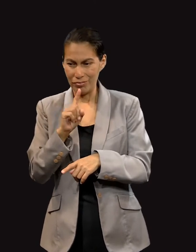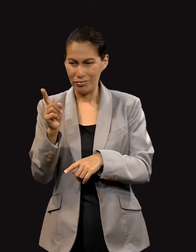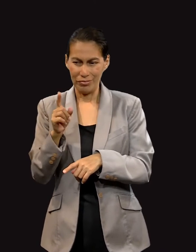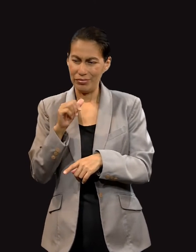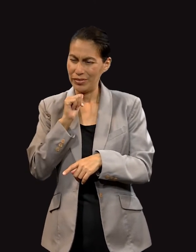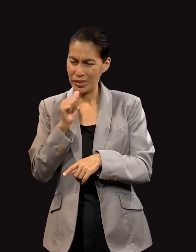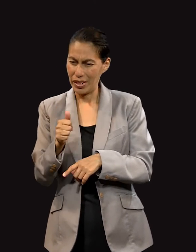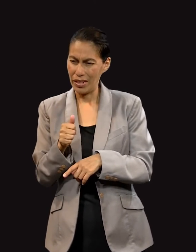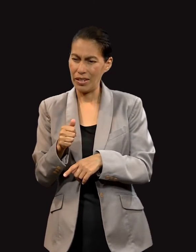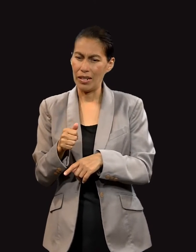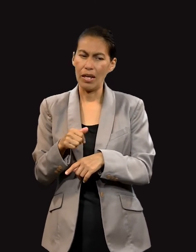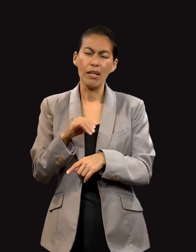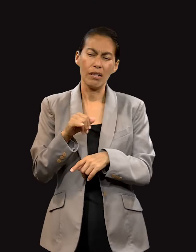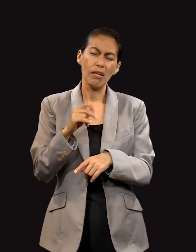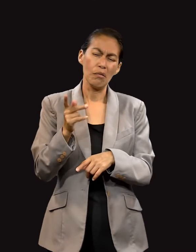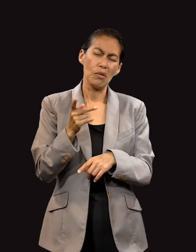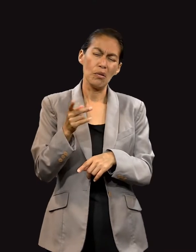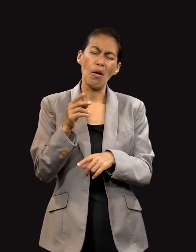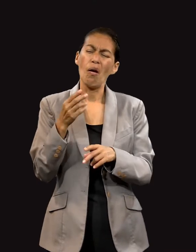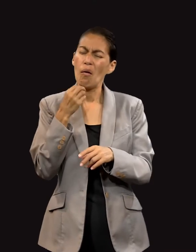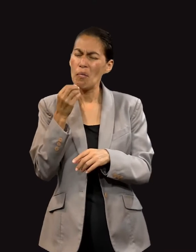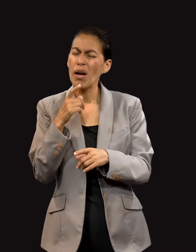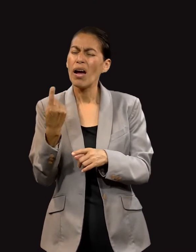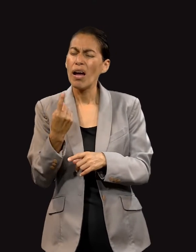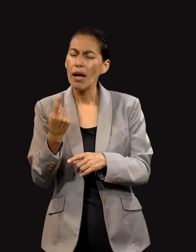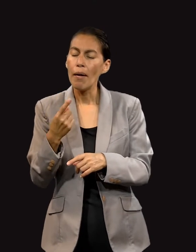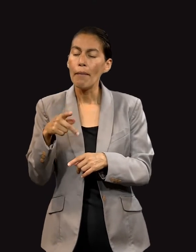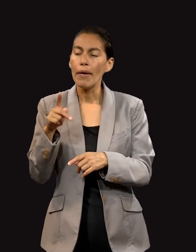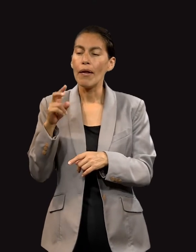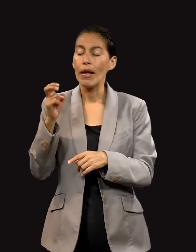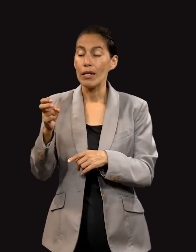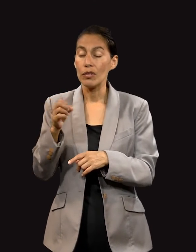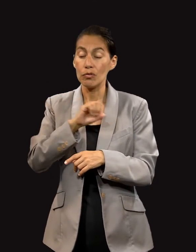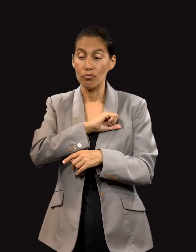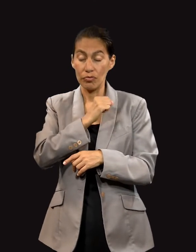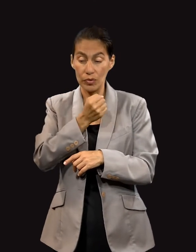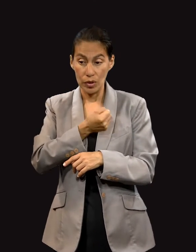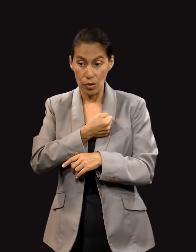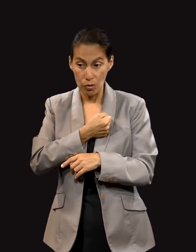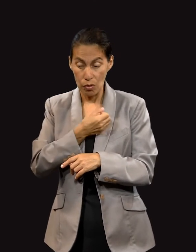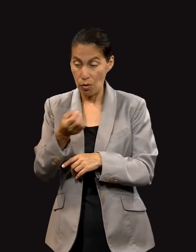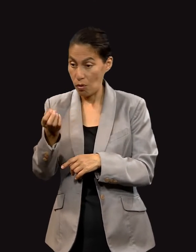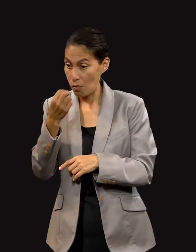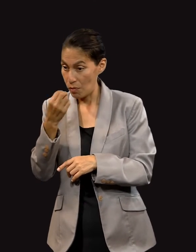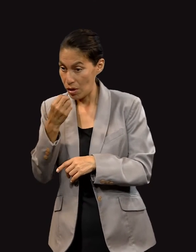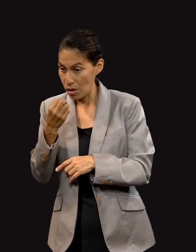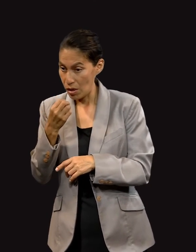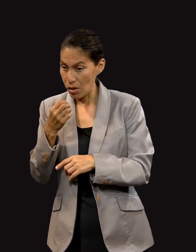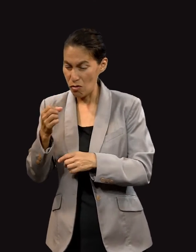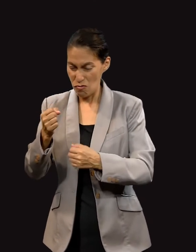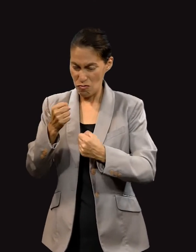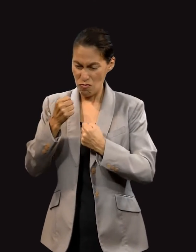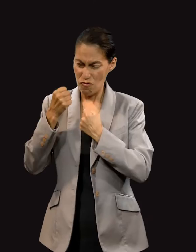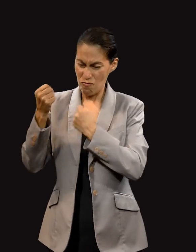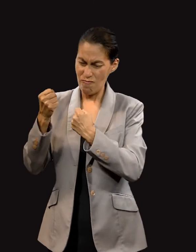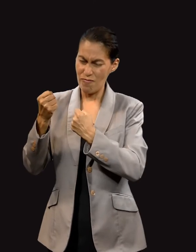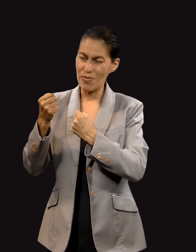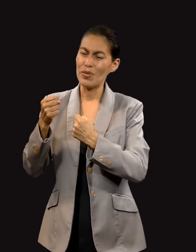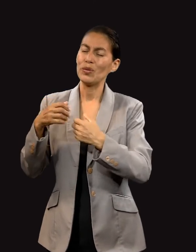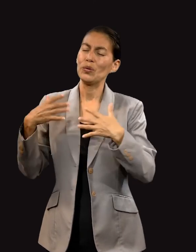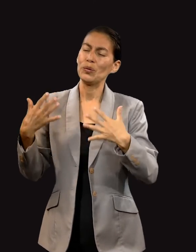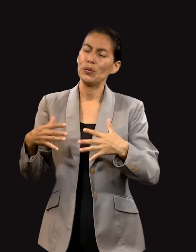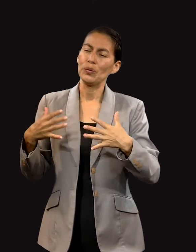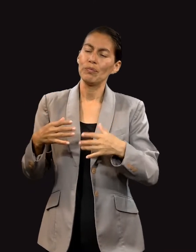empezó a preguntar qué podía comer. Entonces eso le fortaleció bastante. Sí. Ahora yo le dije